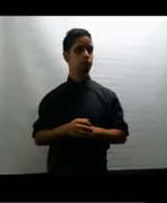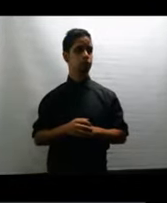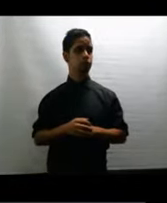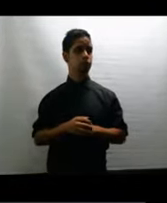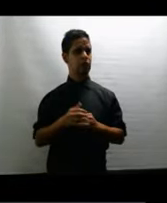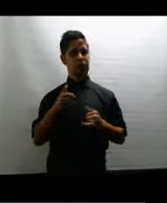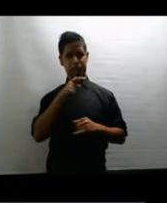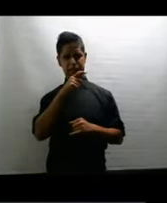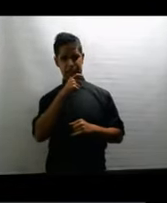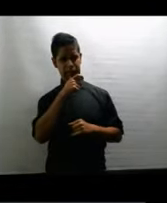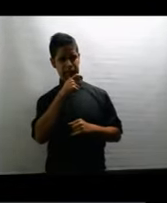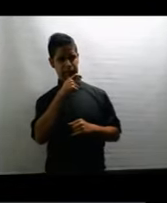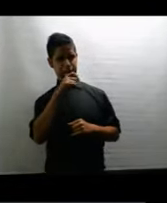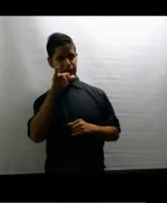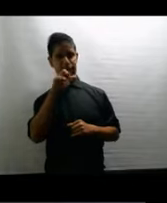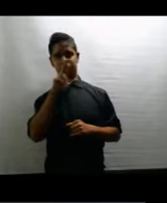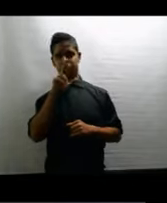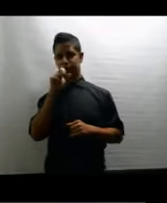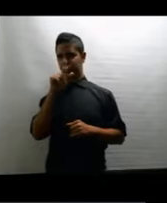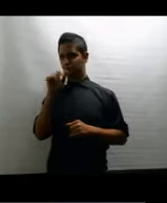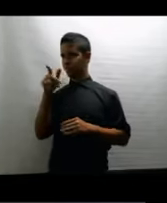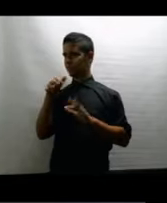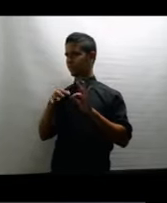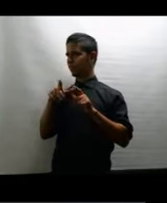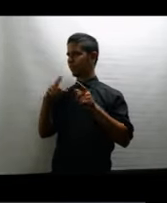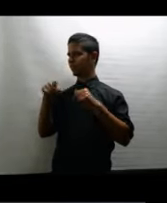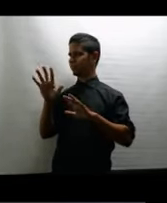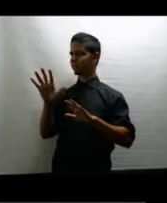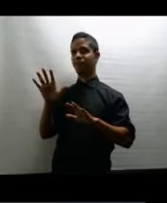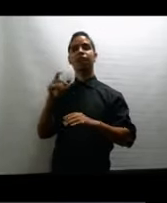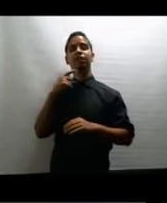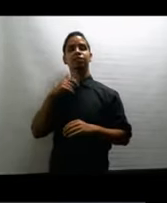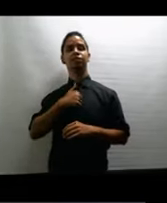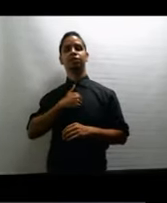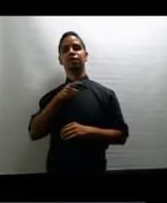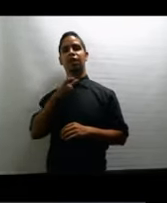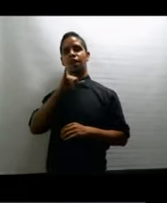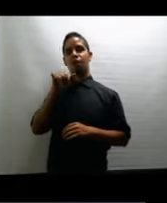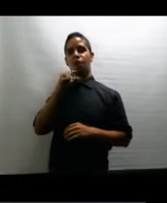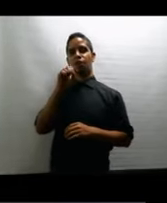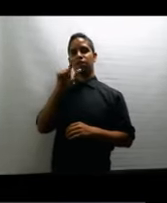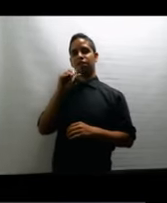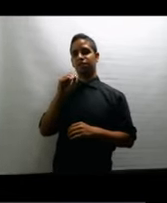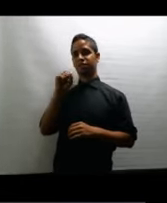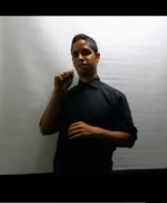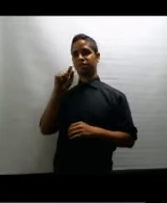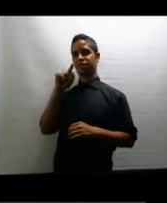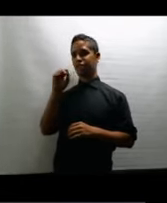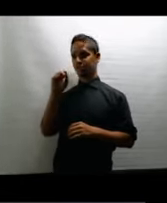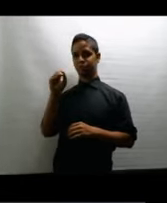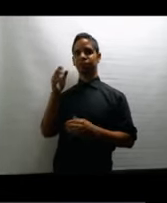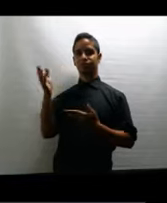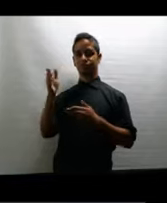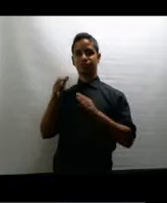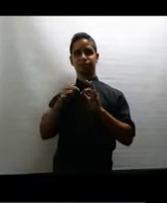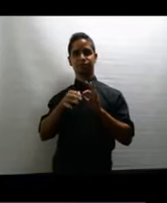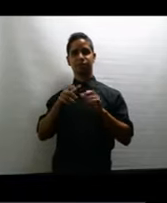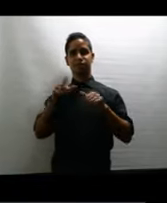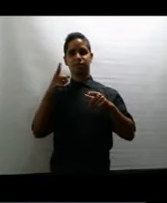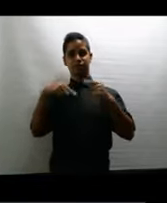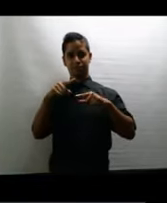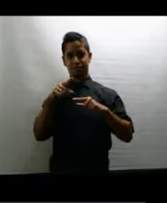señas. ¿A quién? ¿A quién? Yo dije Javier Santiago. José lo... Dios mío, José lo Joselo Santiago.